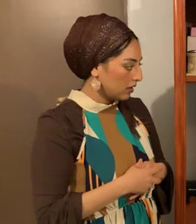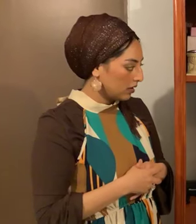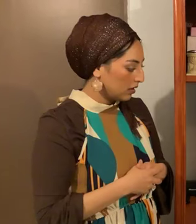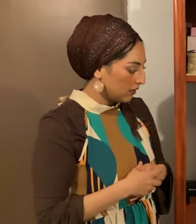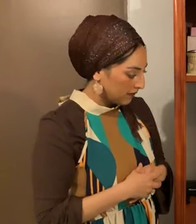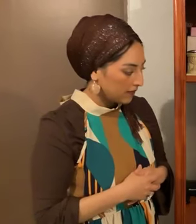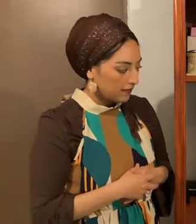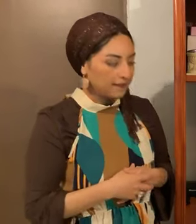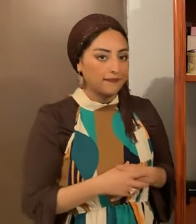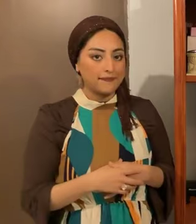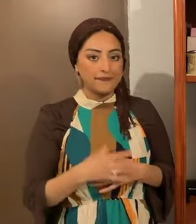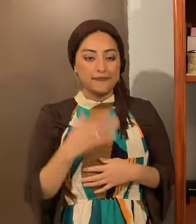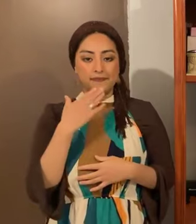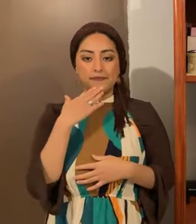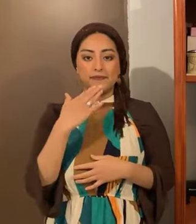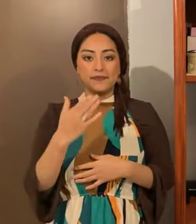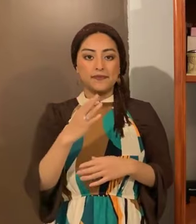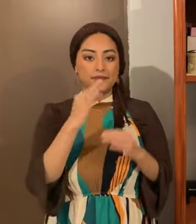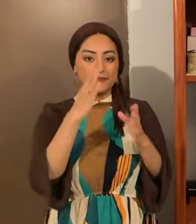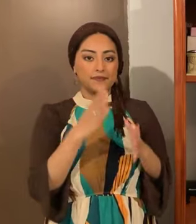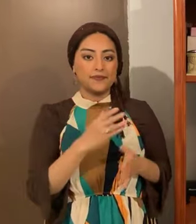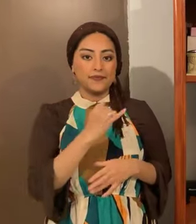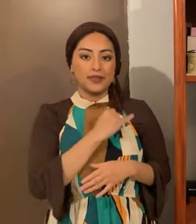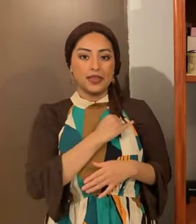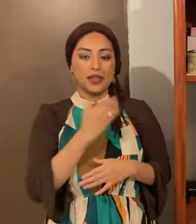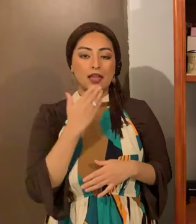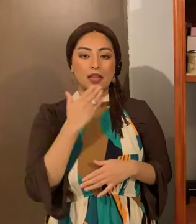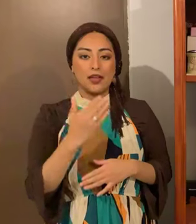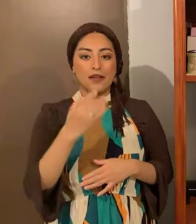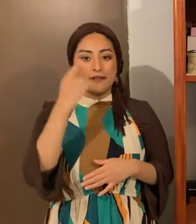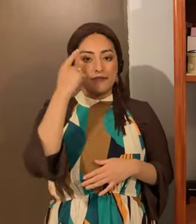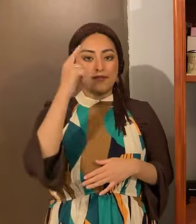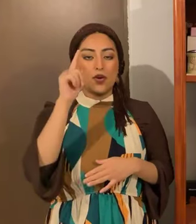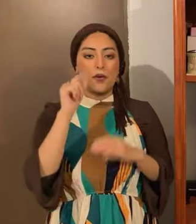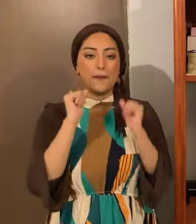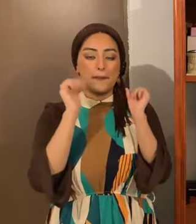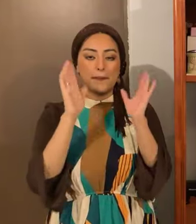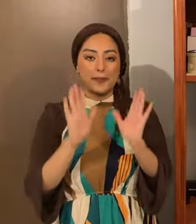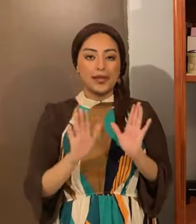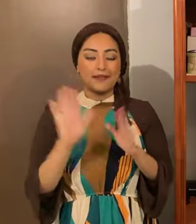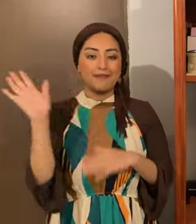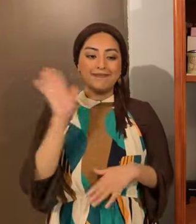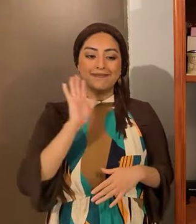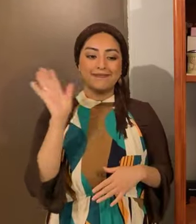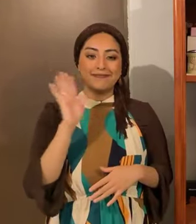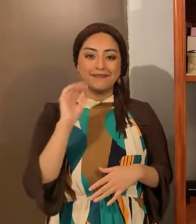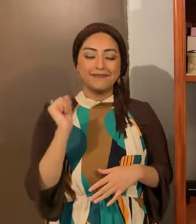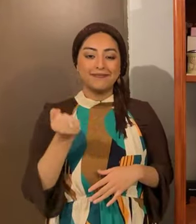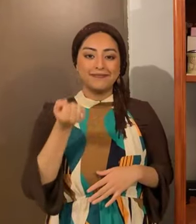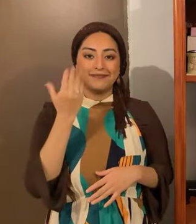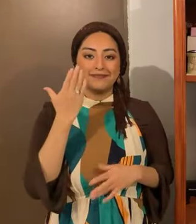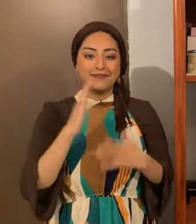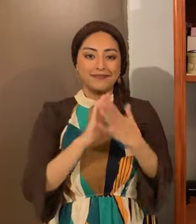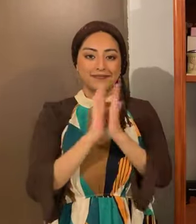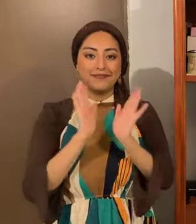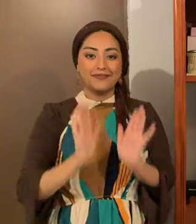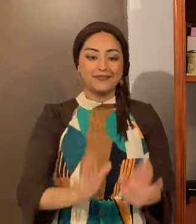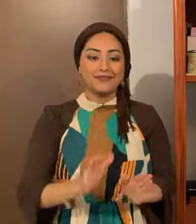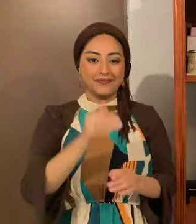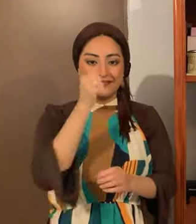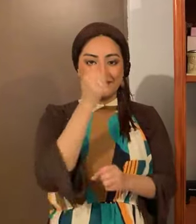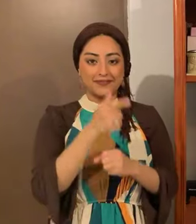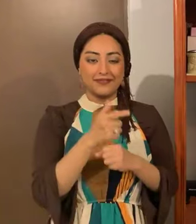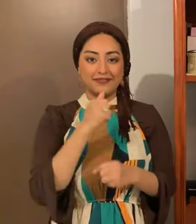Toda la va, amado Naví Javier, toda la va por esta bendición, toda la va al Abacadosh, Yahshua, Shabbat Shalom, amados